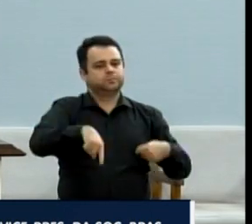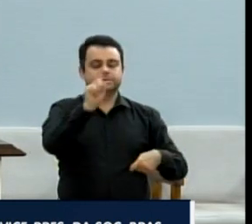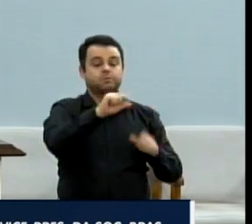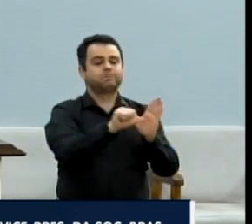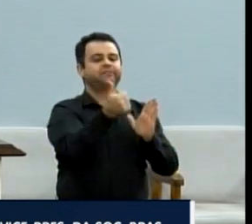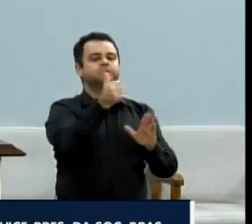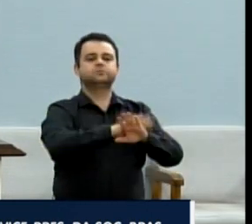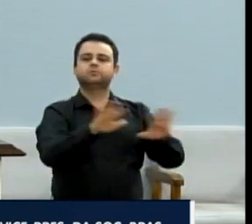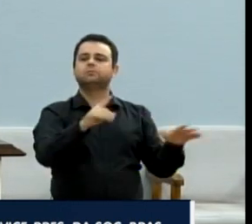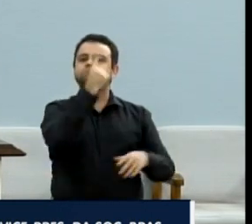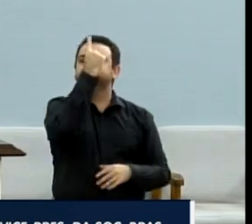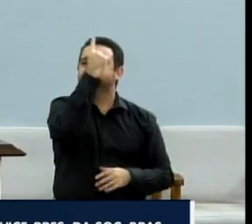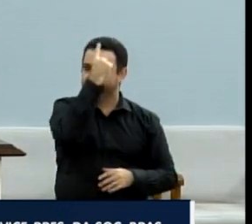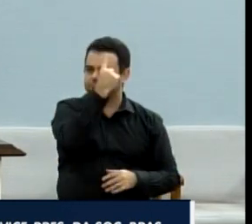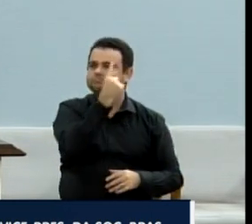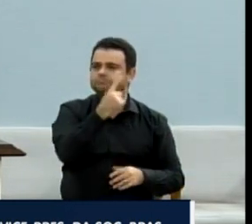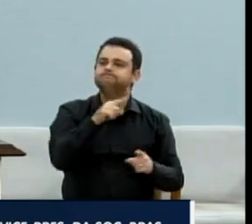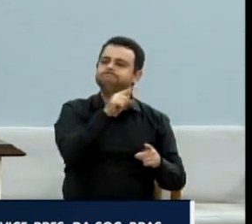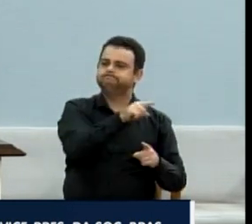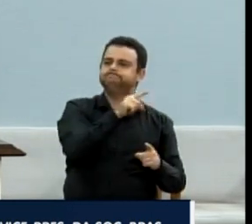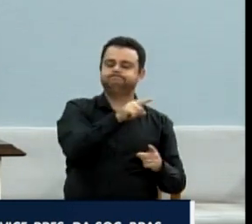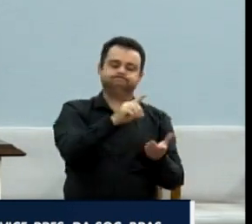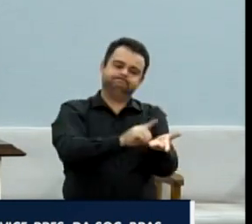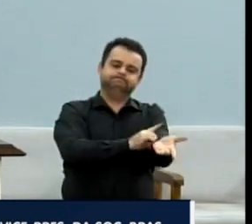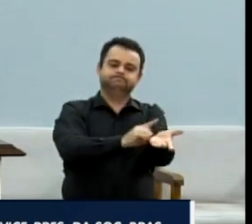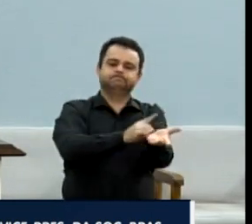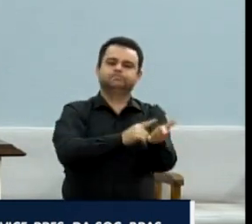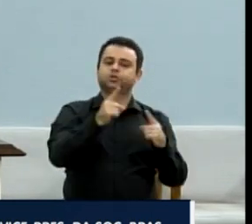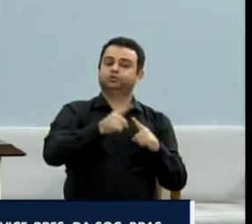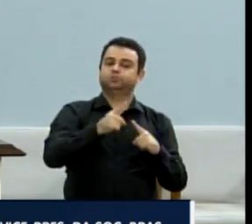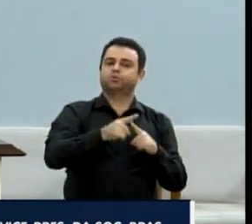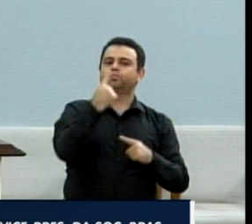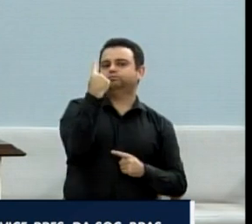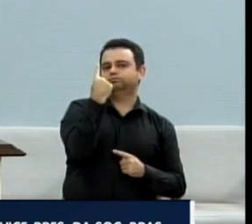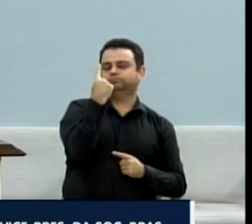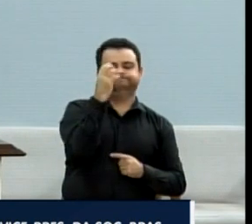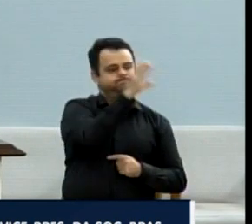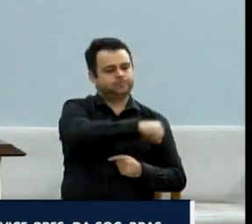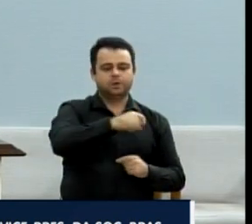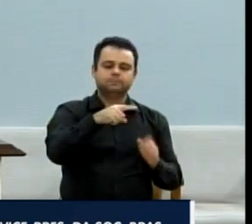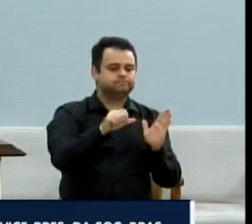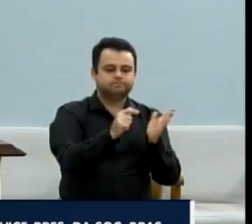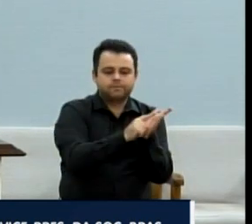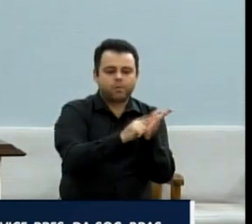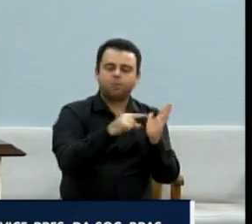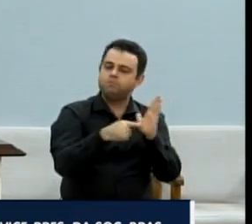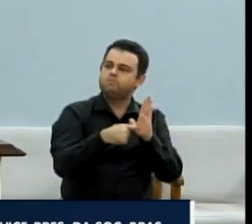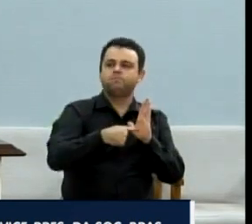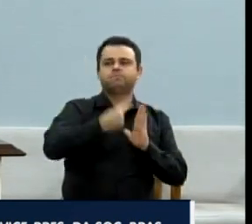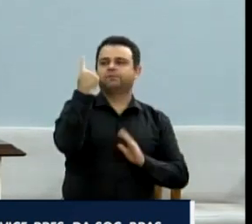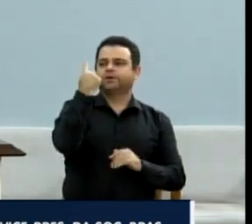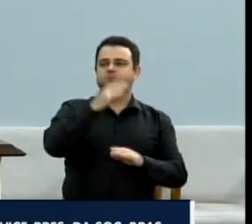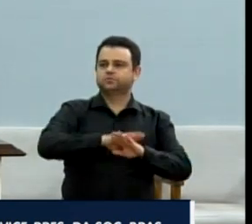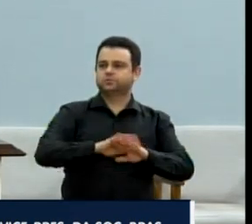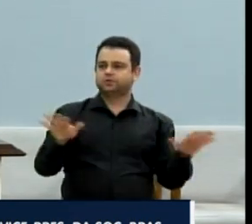pacientes com diabetes tipo 1 no âmbito do município de São José do Rio Preto, e que isso se torne um peso a